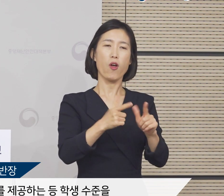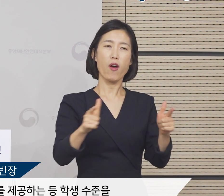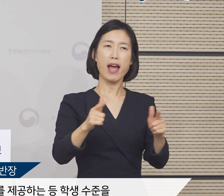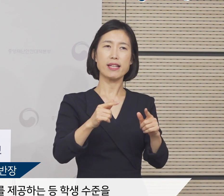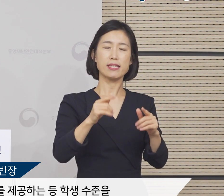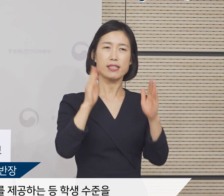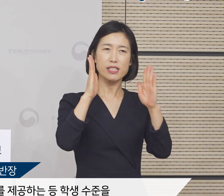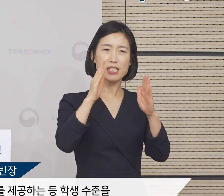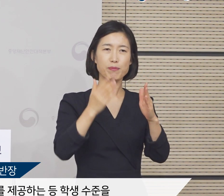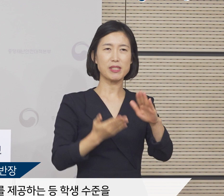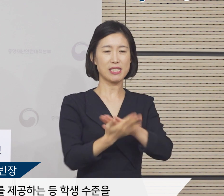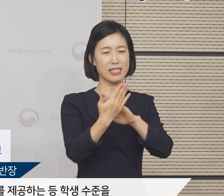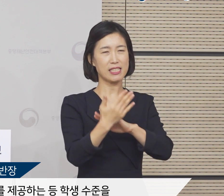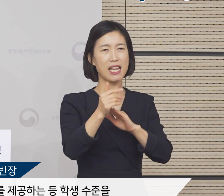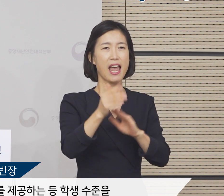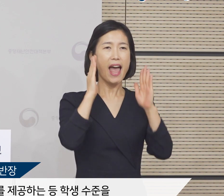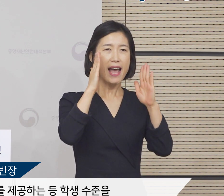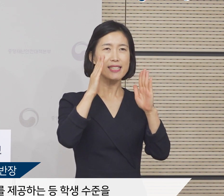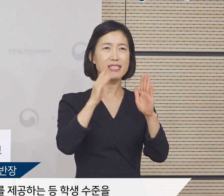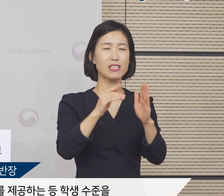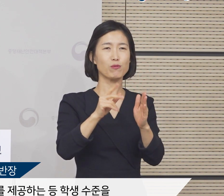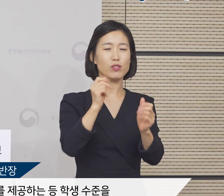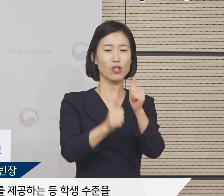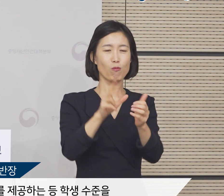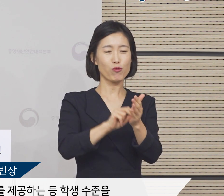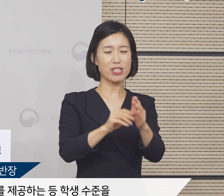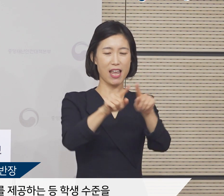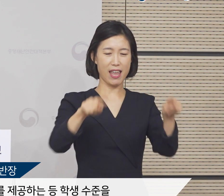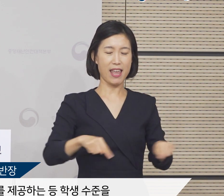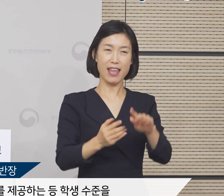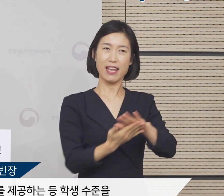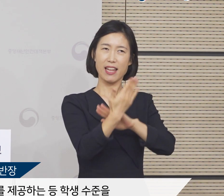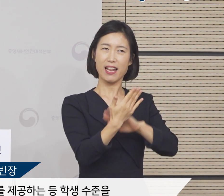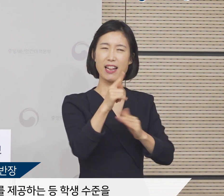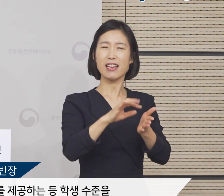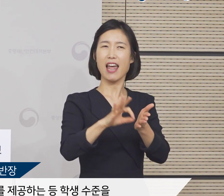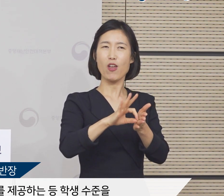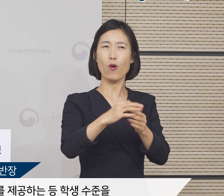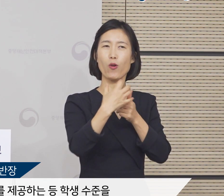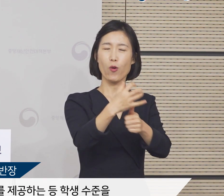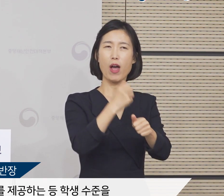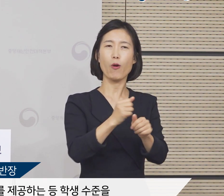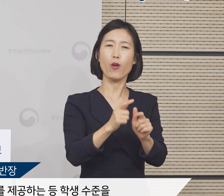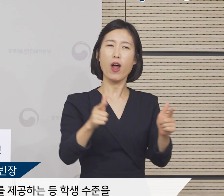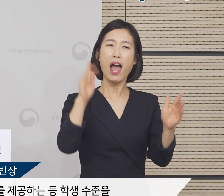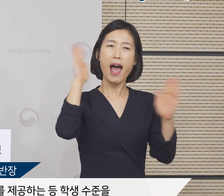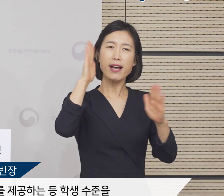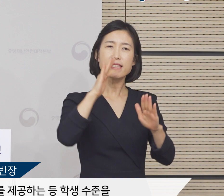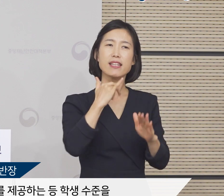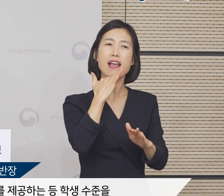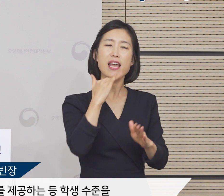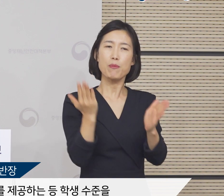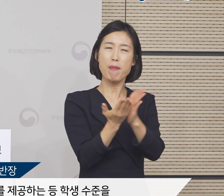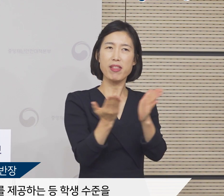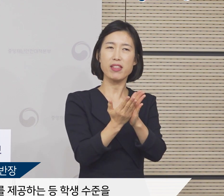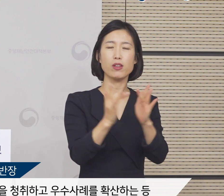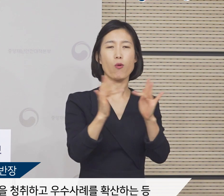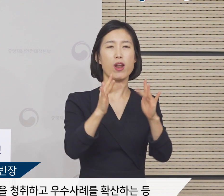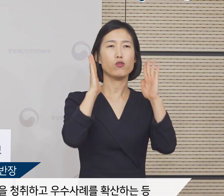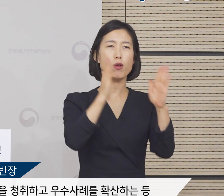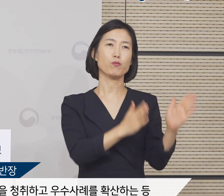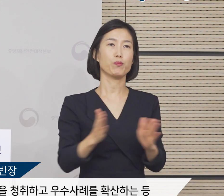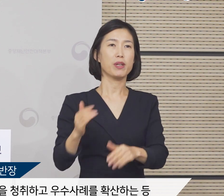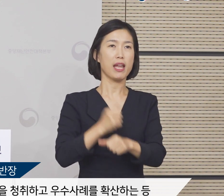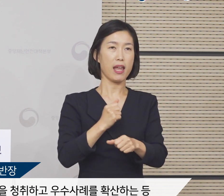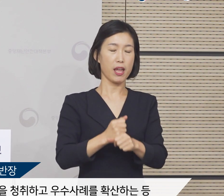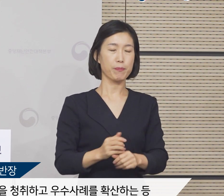등으로 구성된 학습 꾸러미를 제공하는 등 학생 수준을 고려한 다양한 원격 수업을 실시하겠습니다. 개학